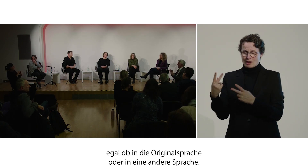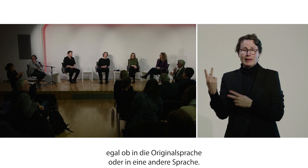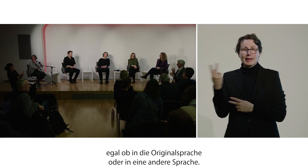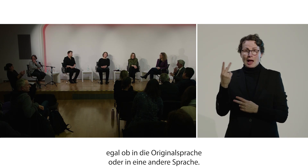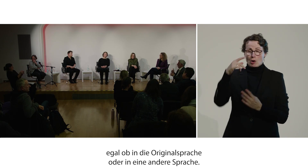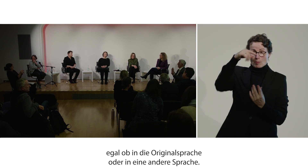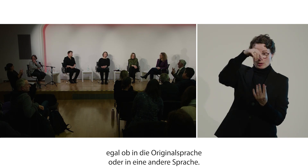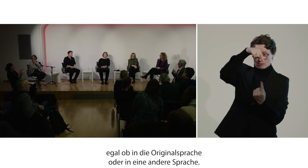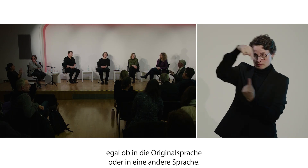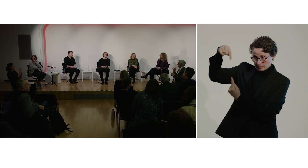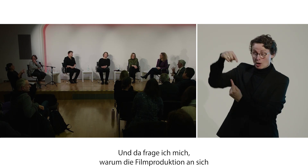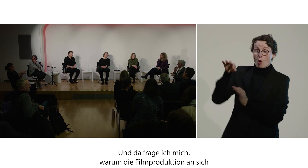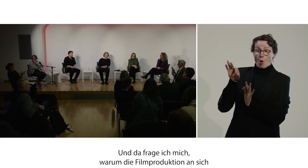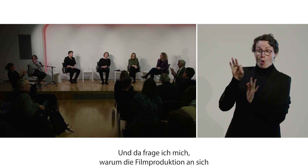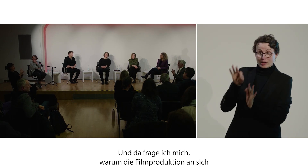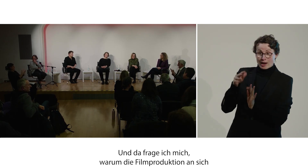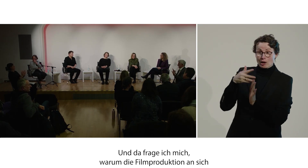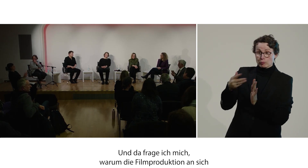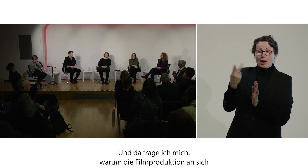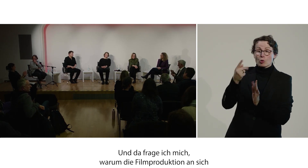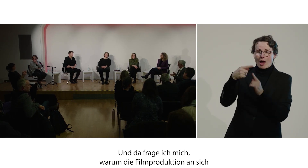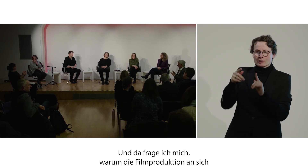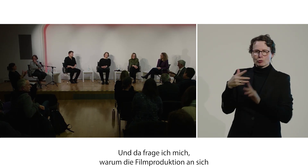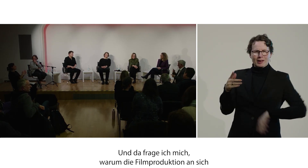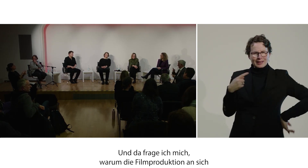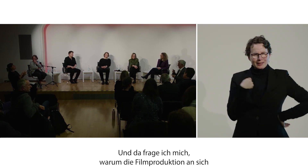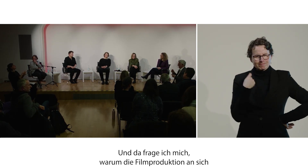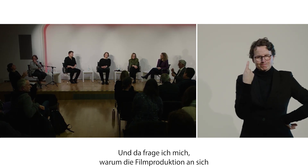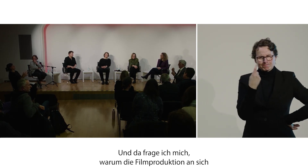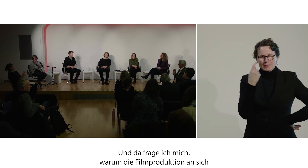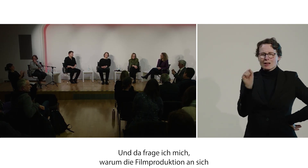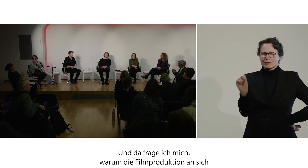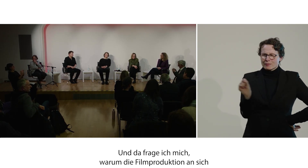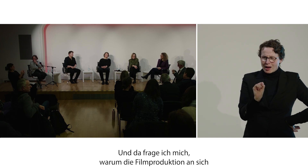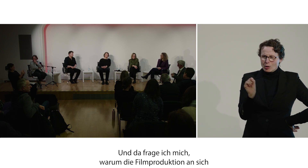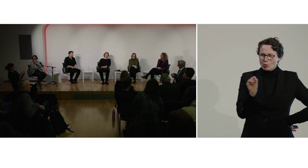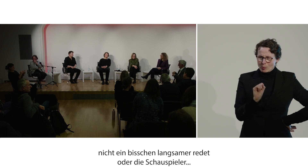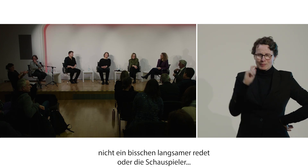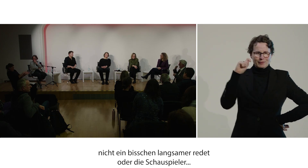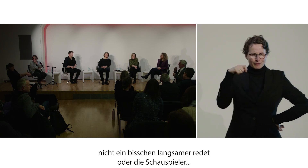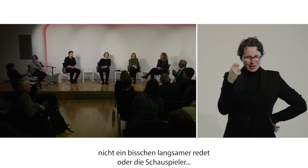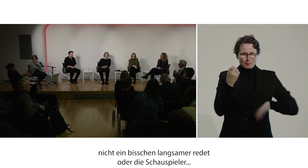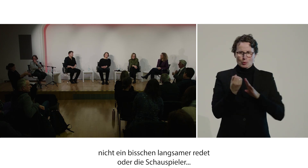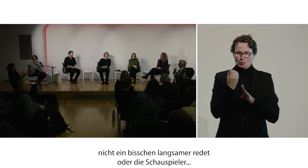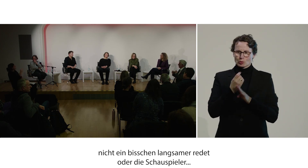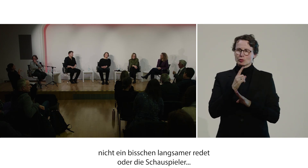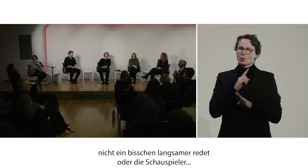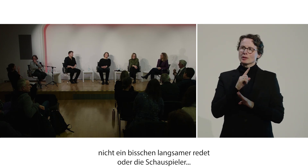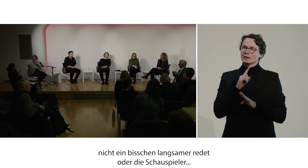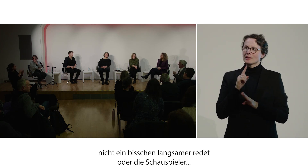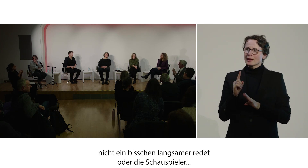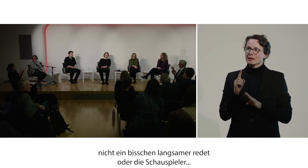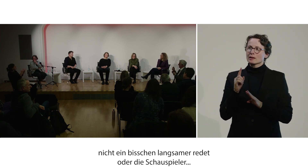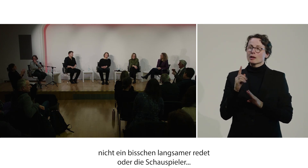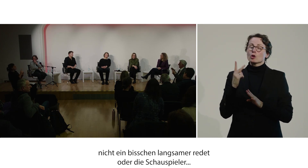oder in eine andere Sprache. Und da frage ich mich, warum die Filmproduktion an sich nicht ein bisschen langsamer